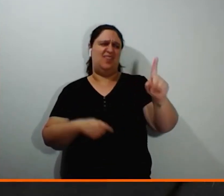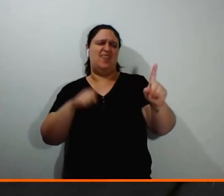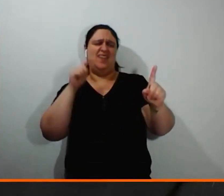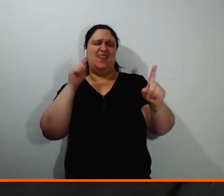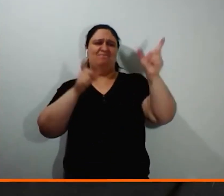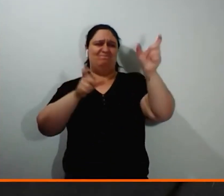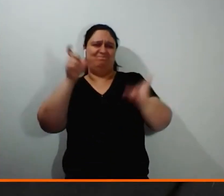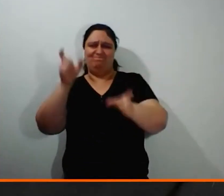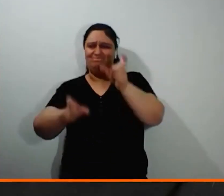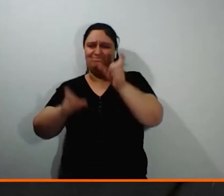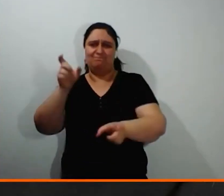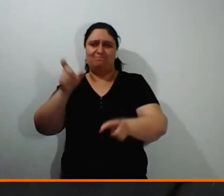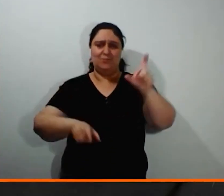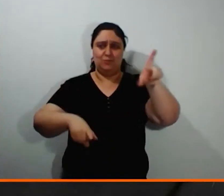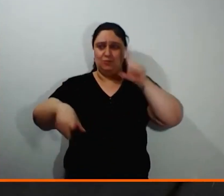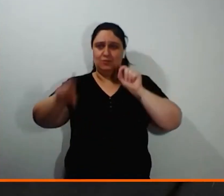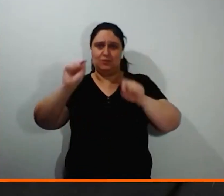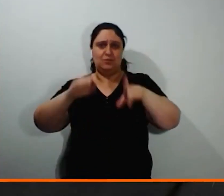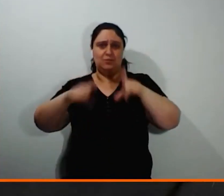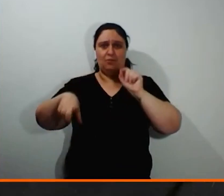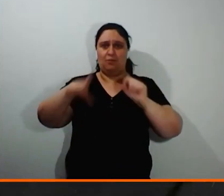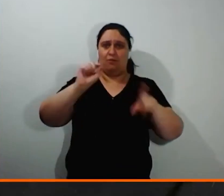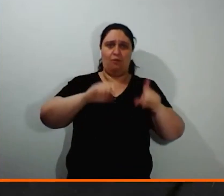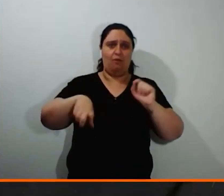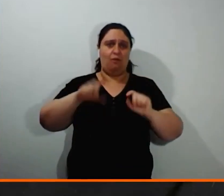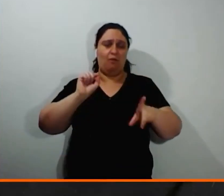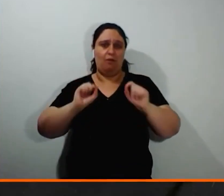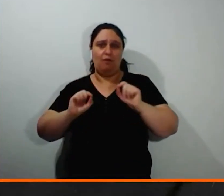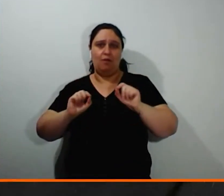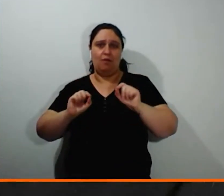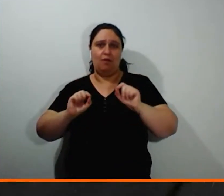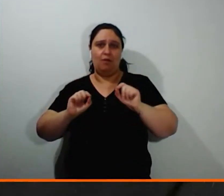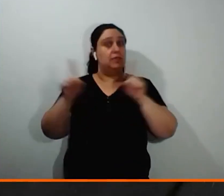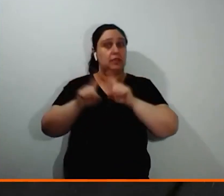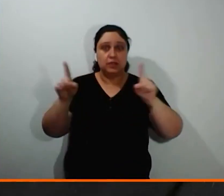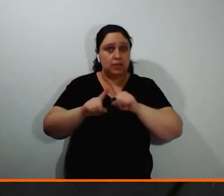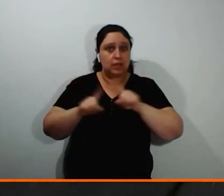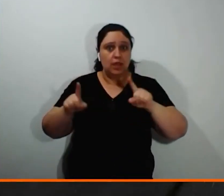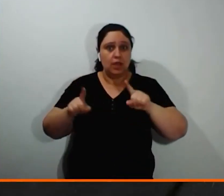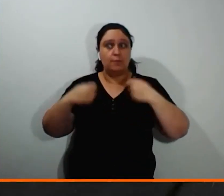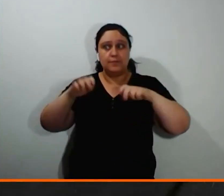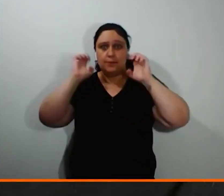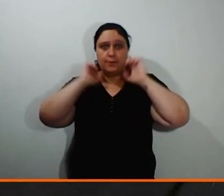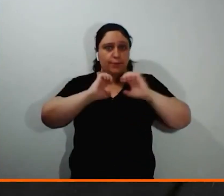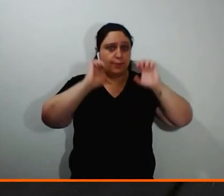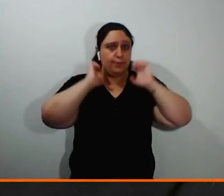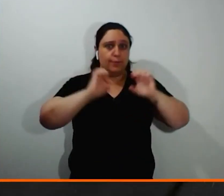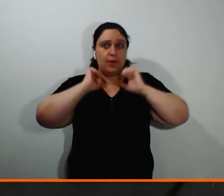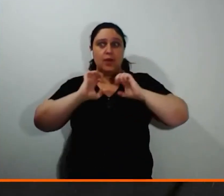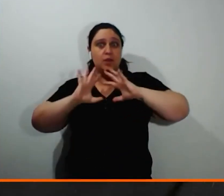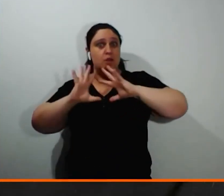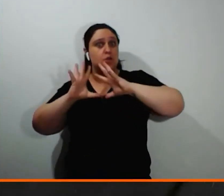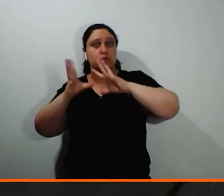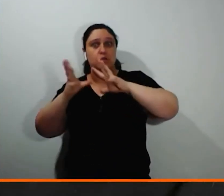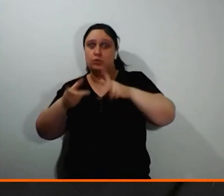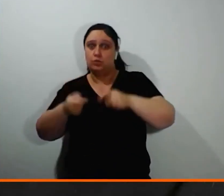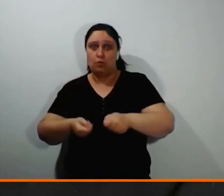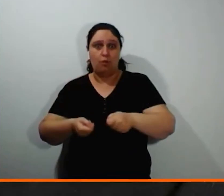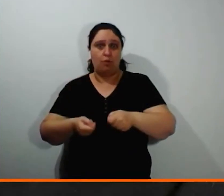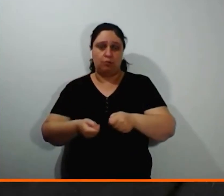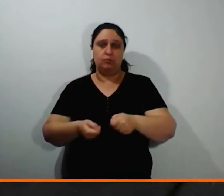aqui o mandamento do Senhor é para pregar a toda criatura. E isso